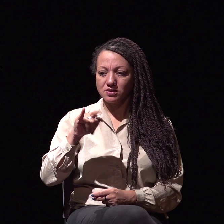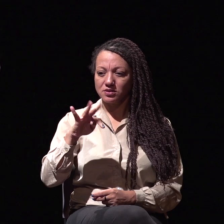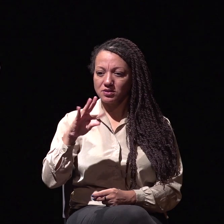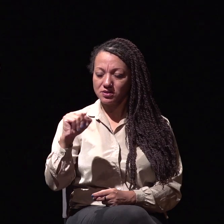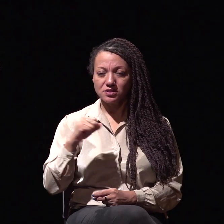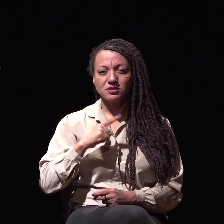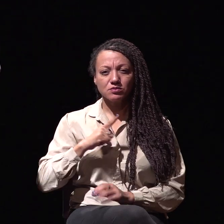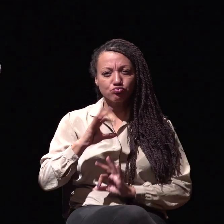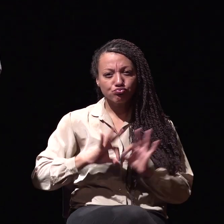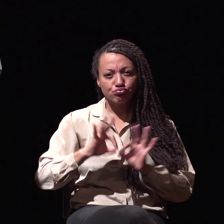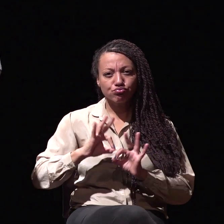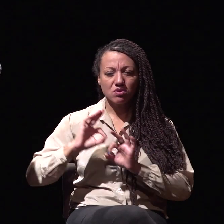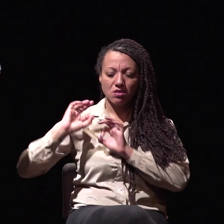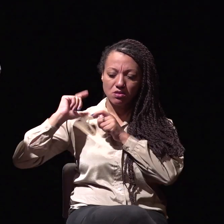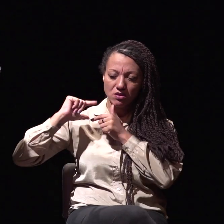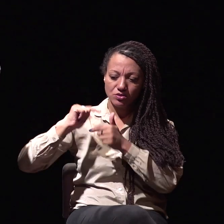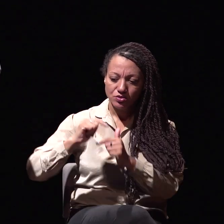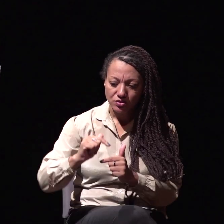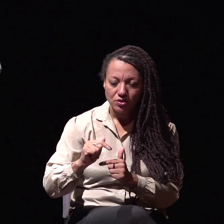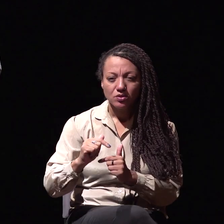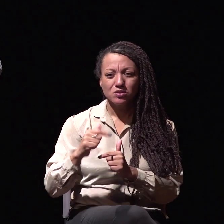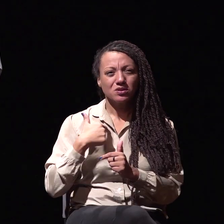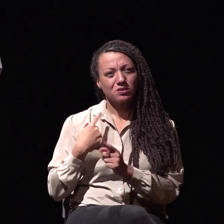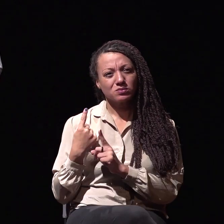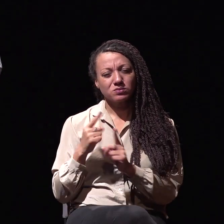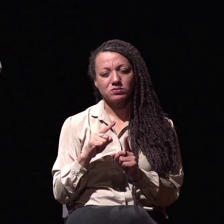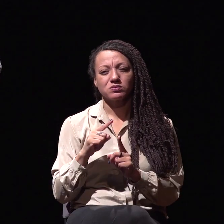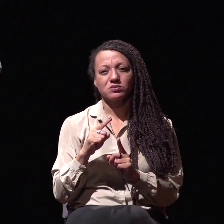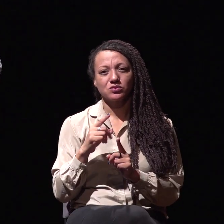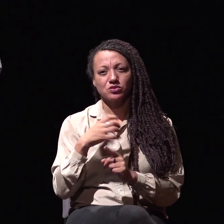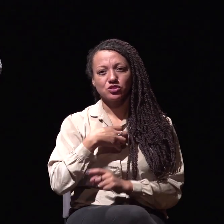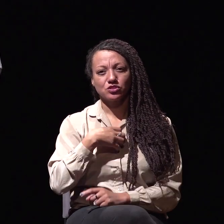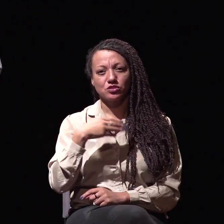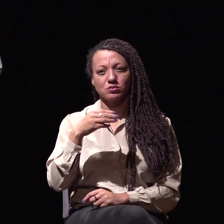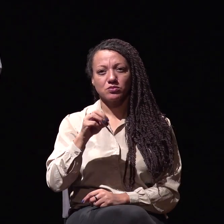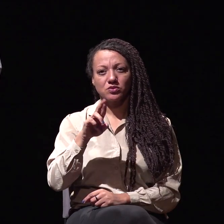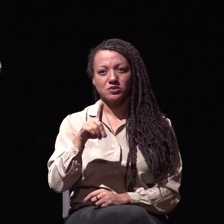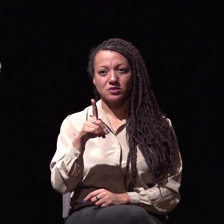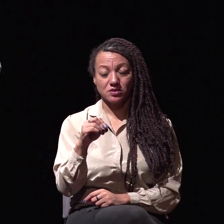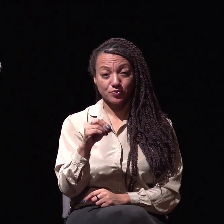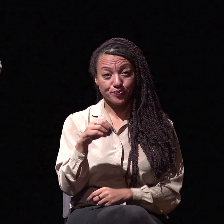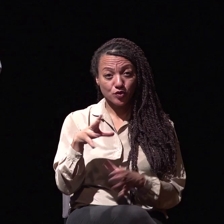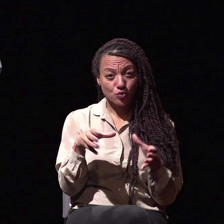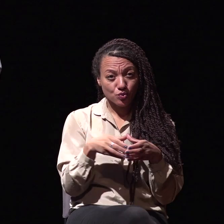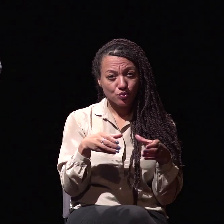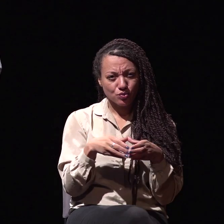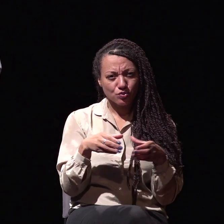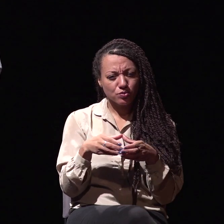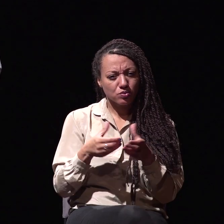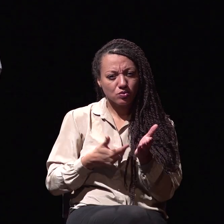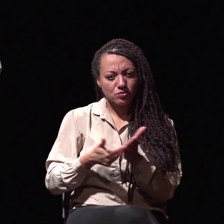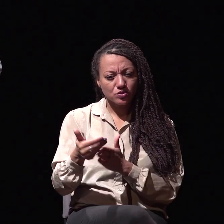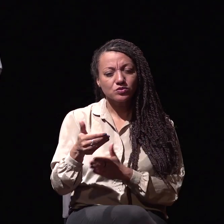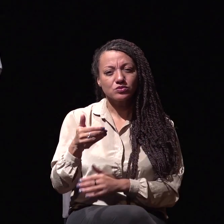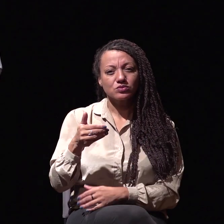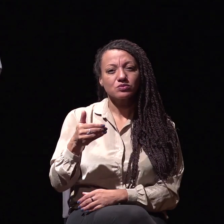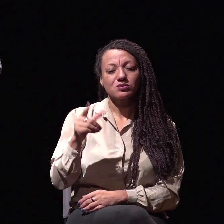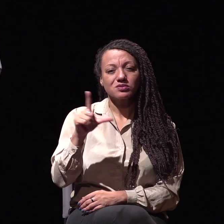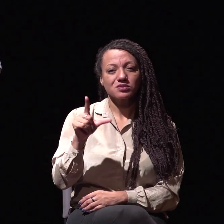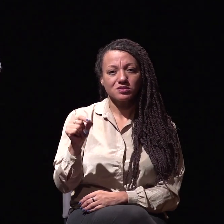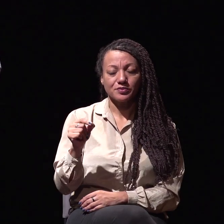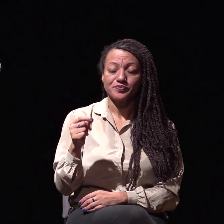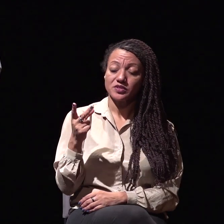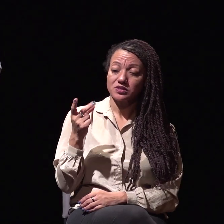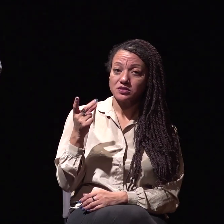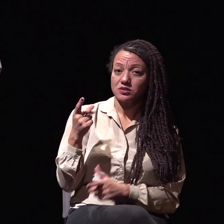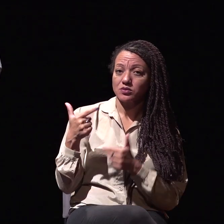tradições e tumultuou a posição frente ao estilo moderno. A vanguarda moderna nasceu reformista na Itália. Durante a Segunda Guerra, o